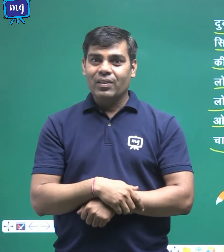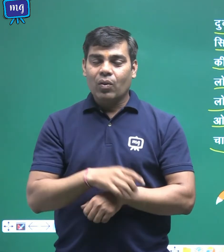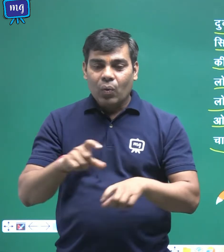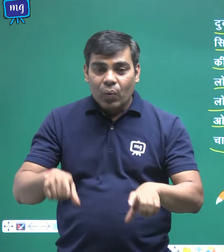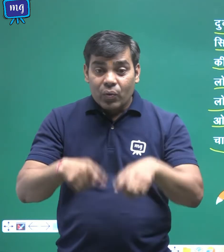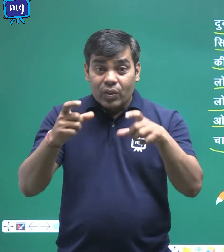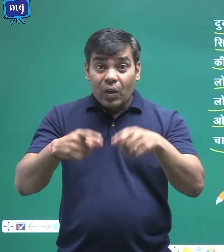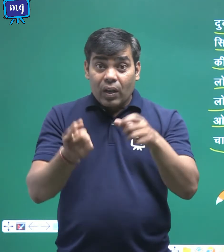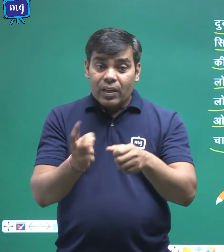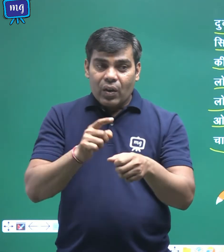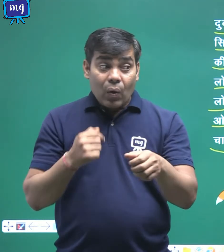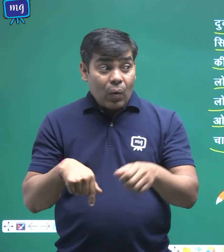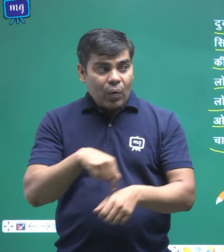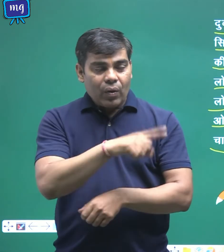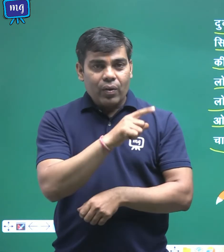जंगल की ओर